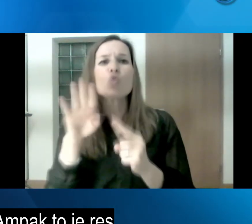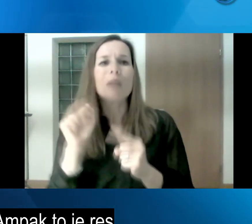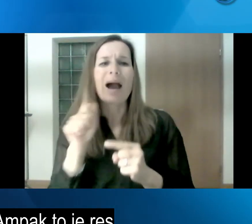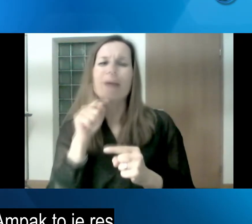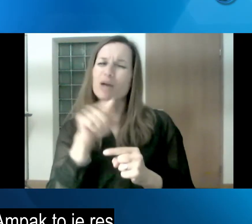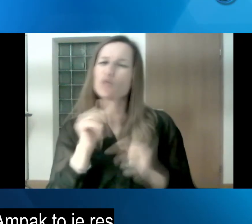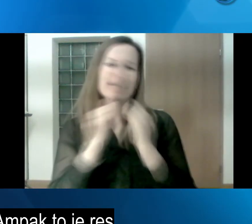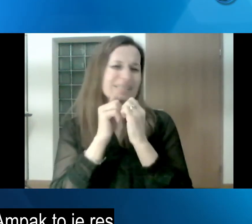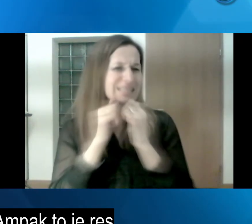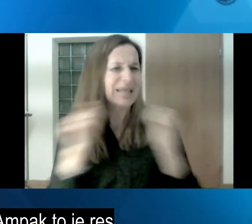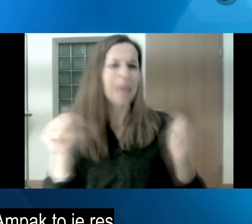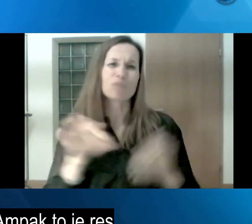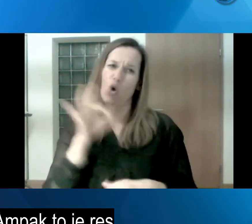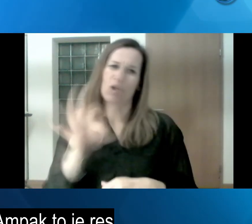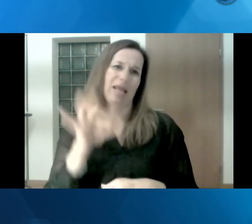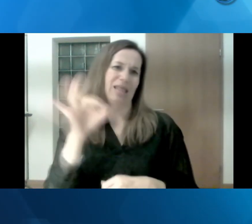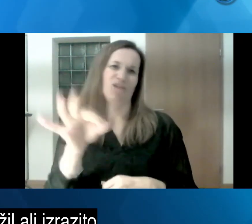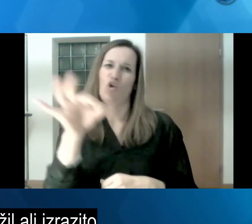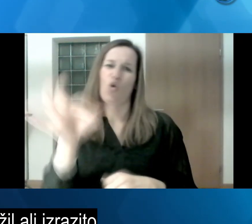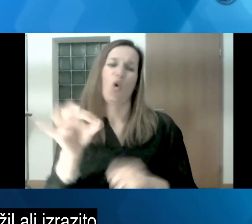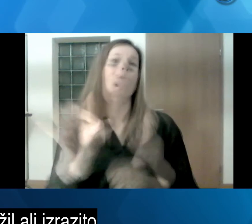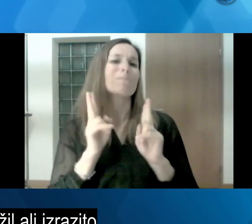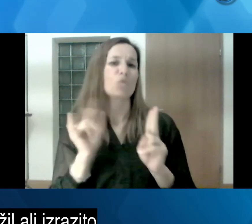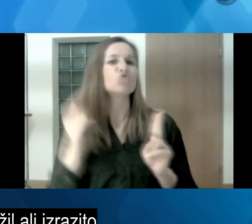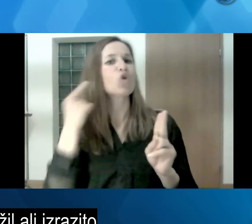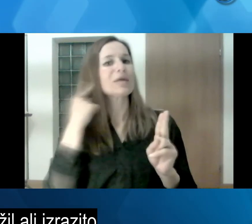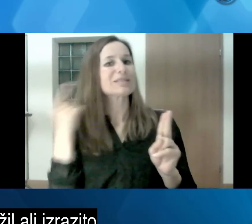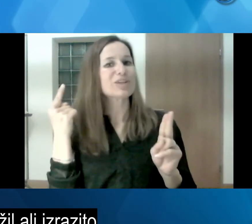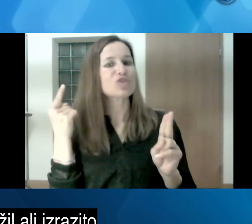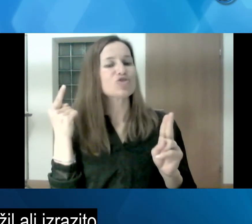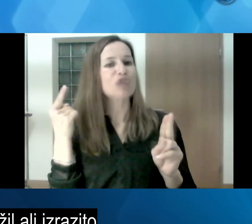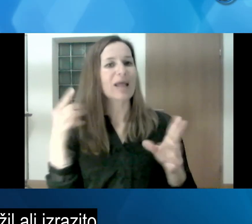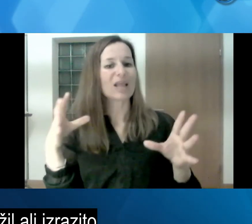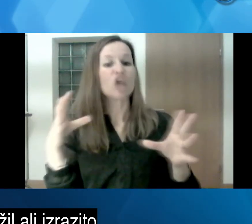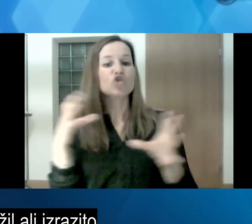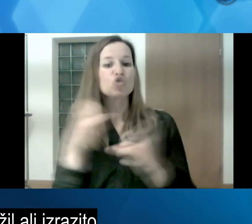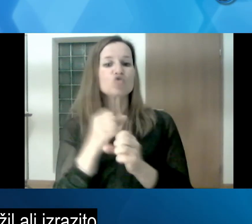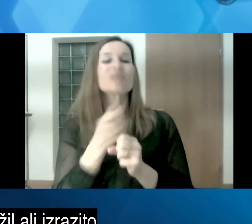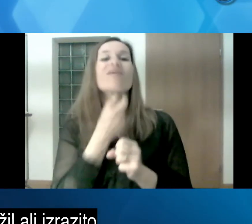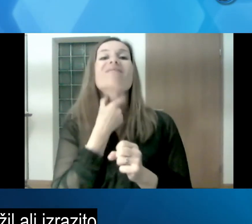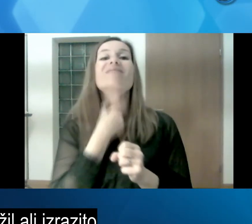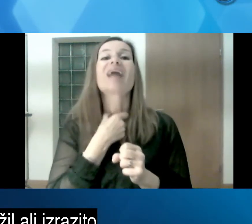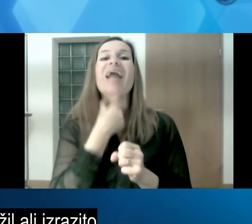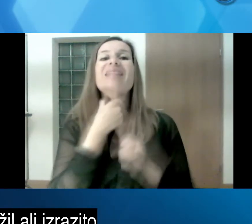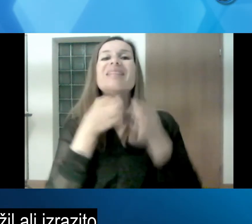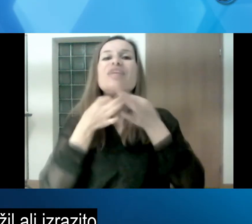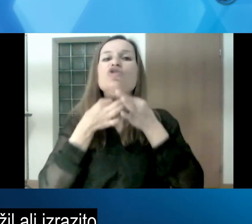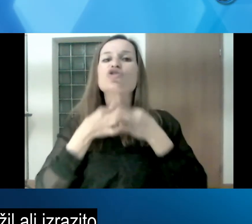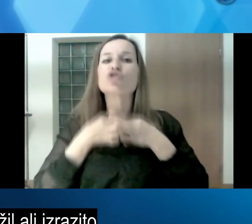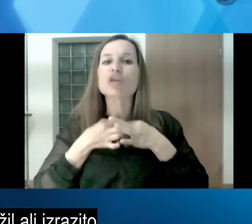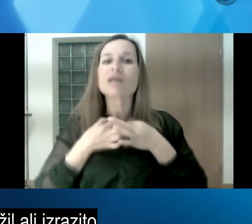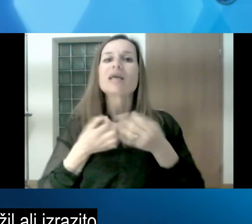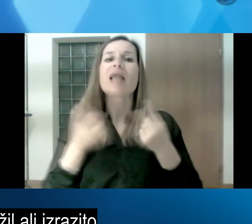izjemno redko. Možno je slišati zožitve vratnih žil ali izrazito